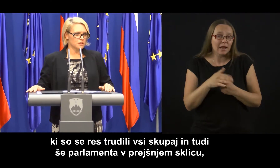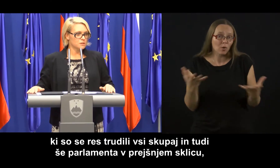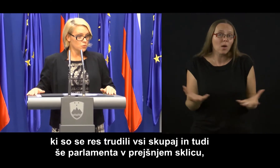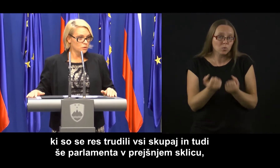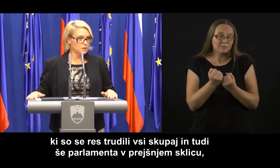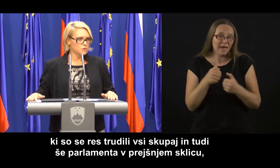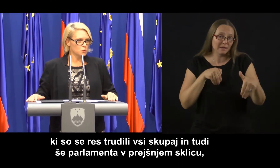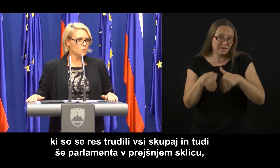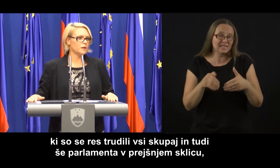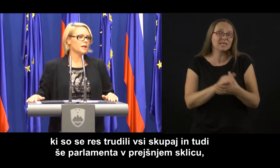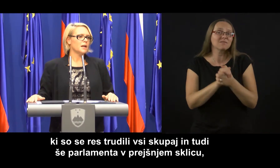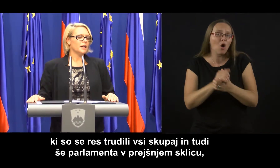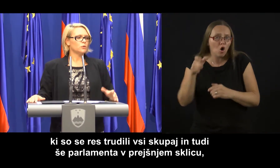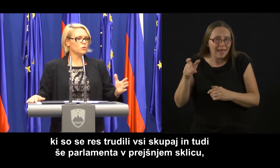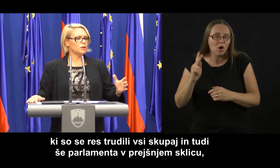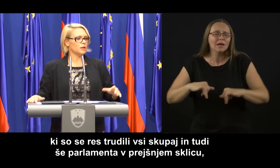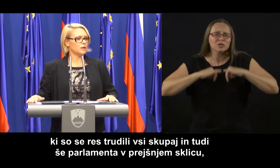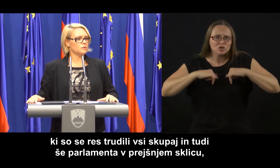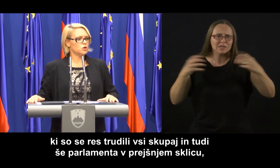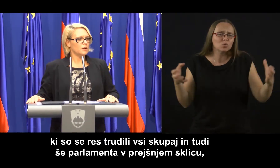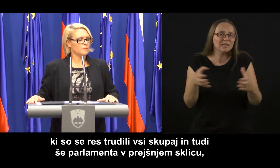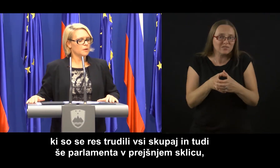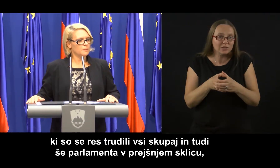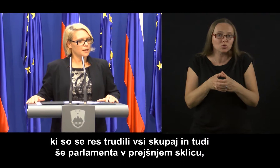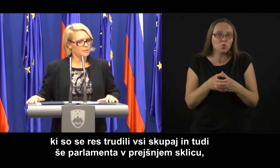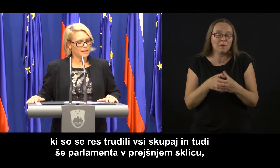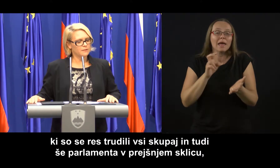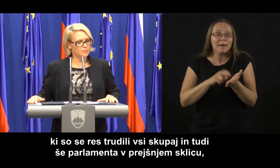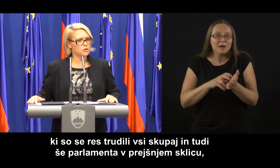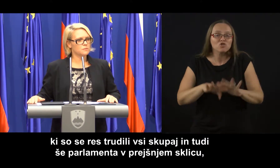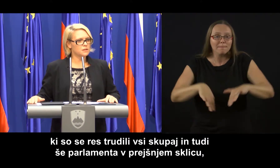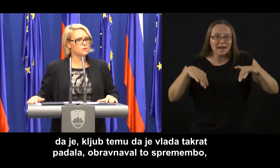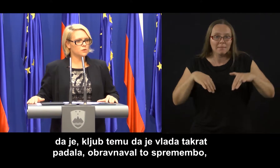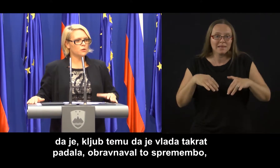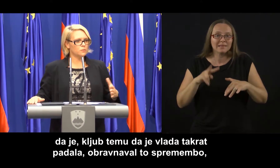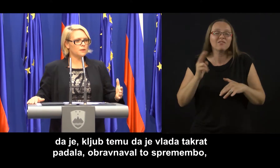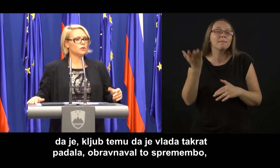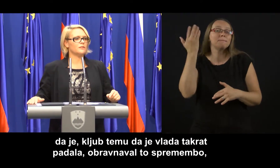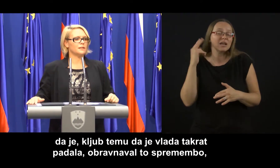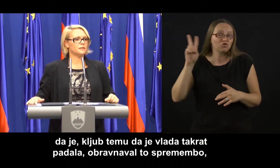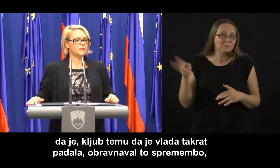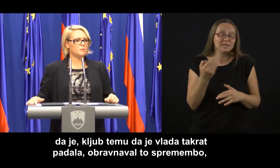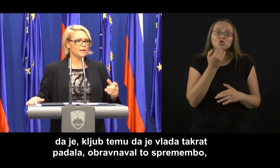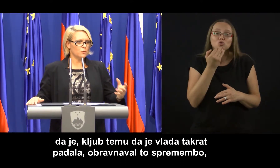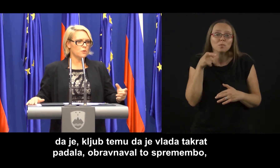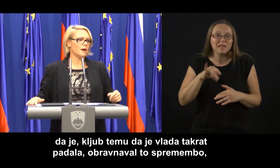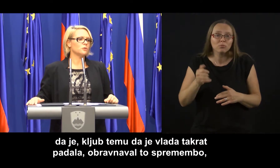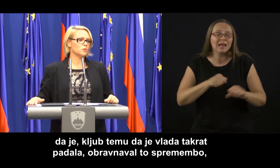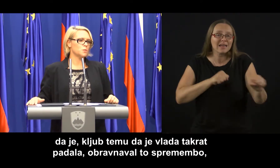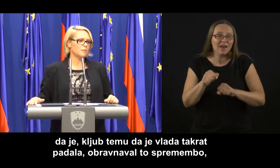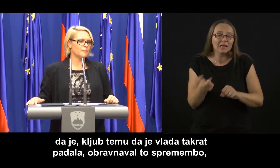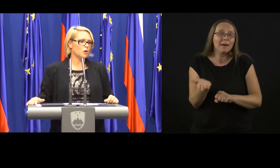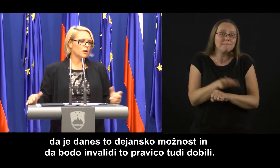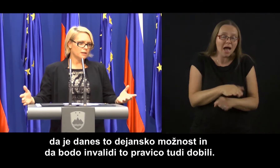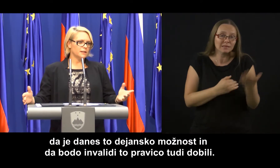ki so se res trudili vsi skupaj in tudi še parlamenta v prejšnjem sklicu, da je kljub temu, da je vlada takrat padla obravnavo